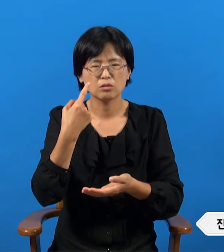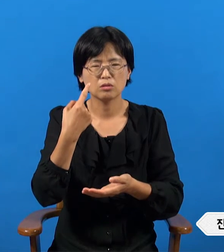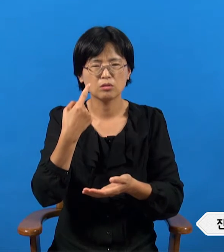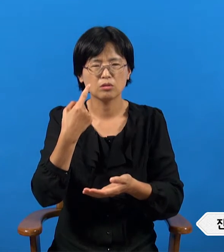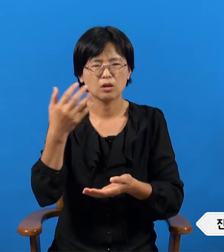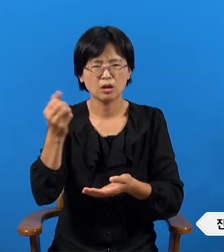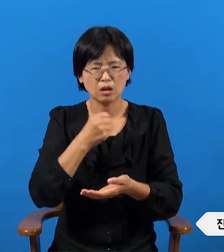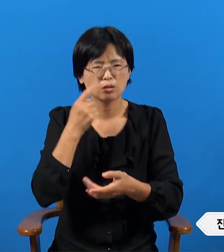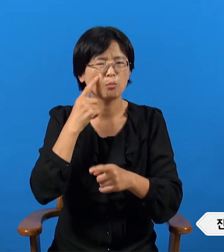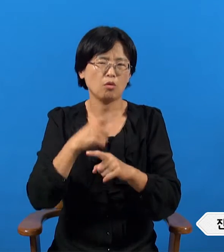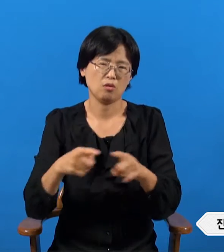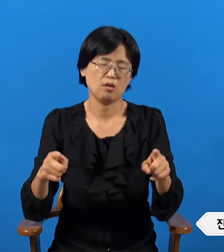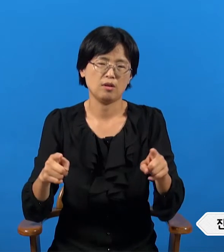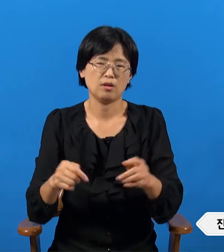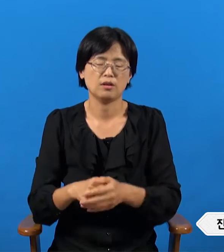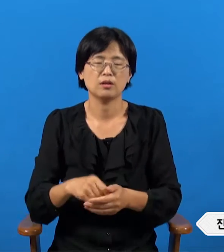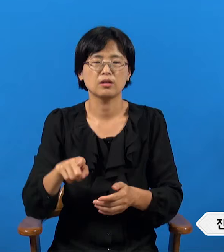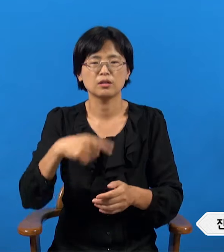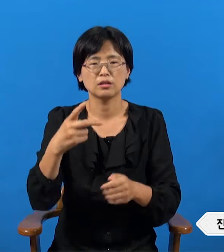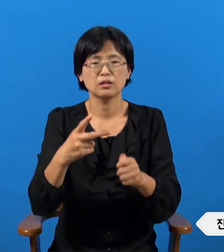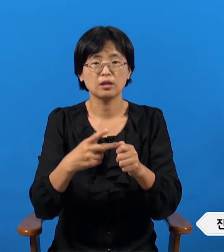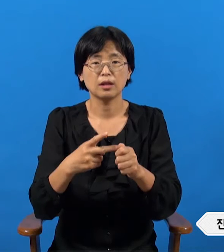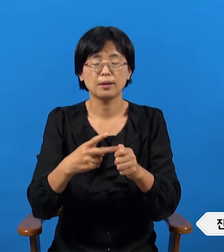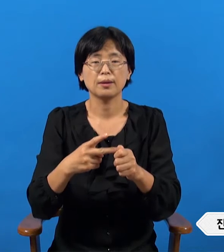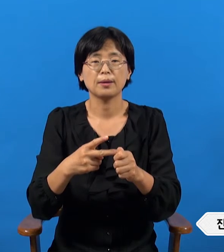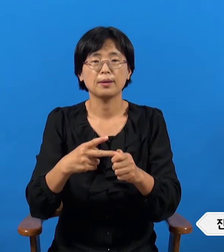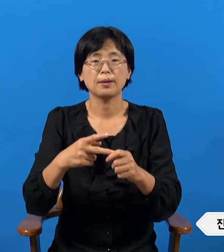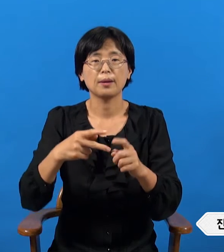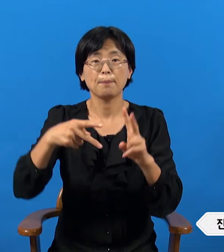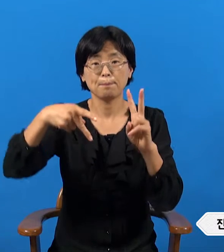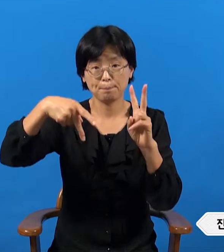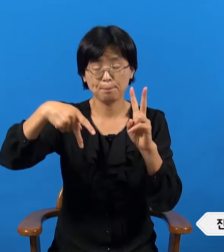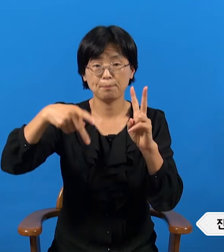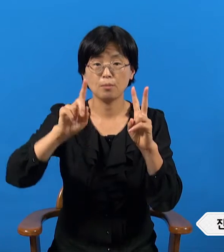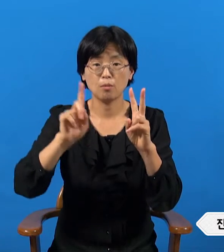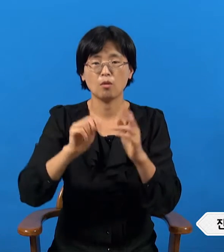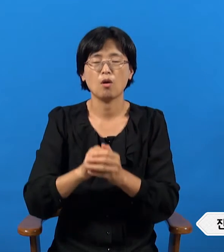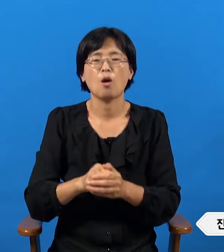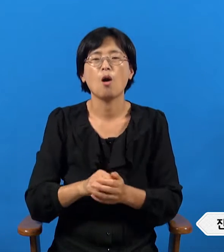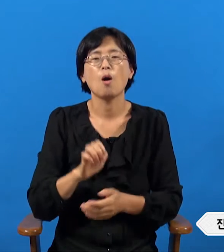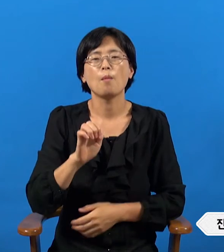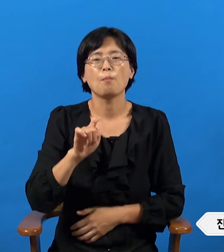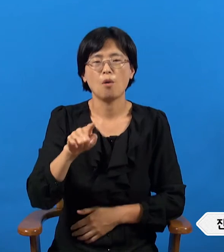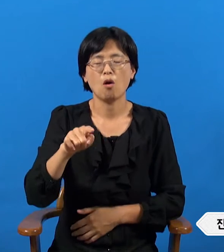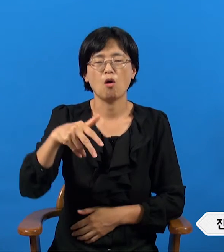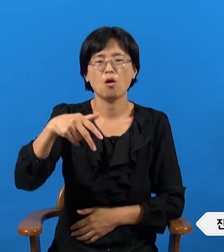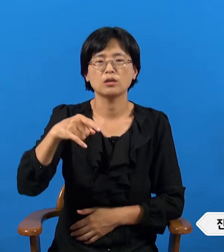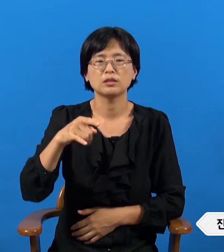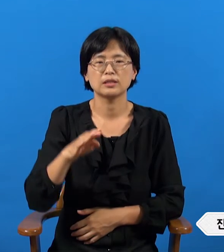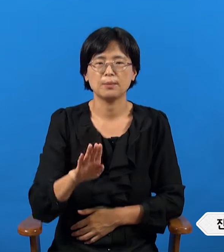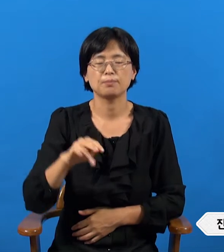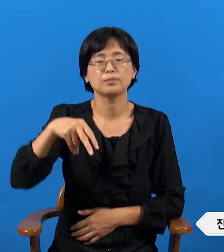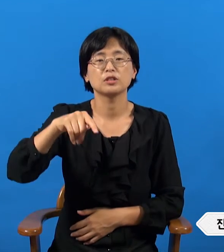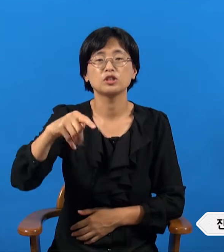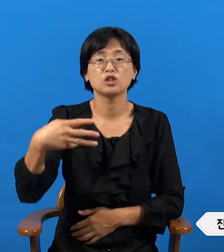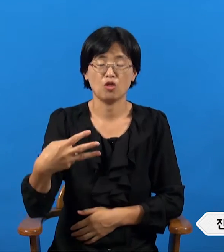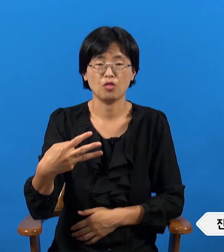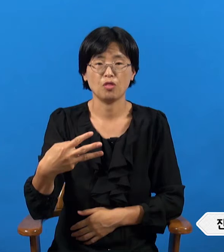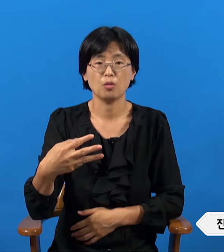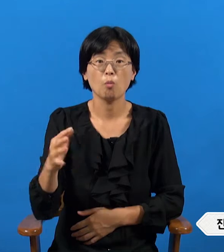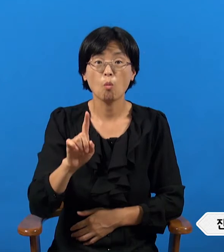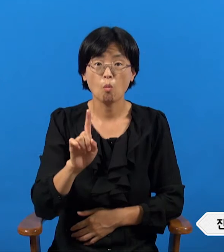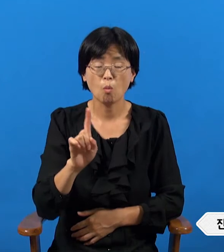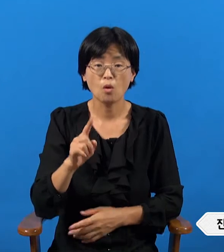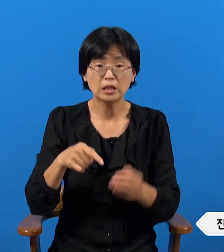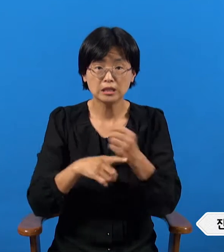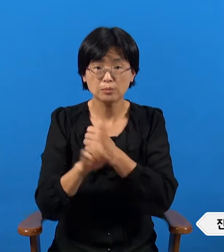외모에서 보이고 있습니다. 두 번째 P는 possession입니다. 내가 무엇을